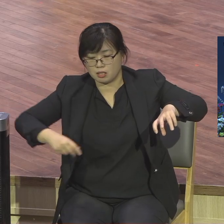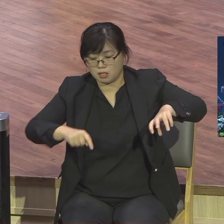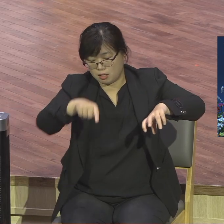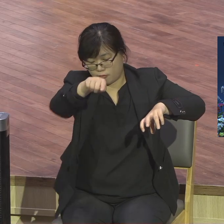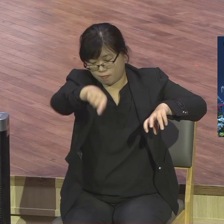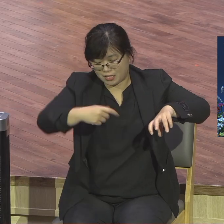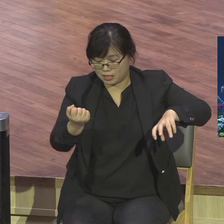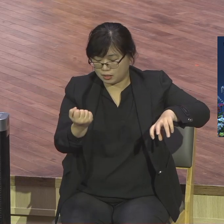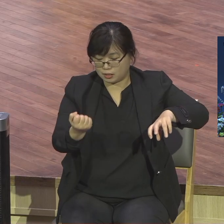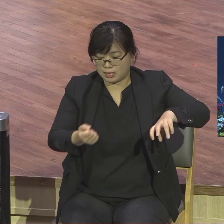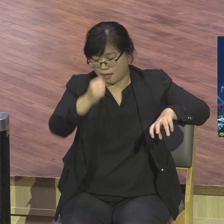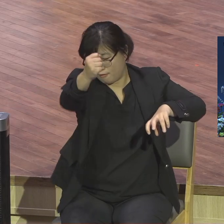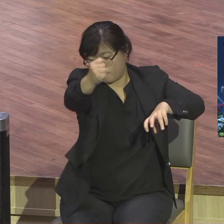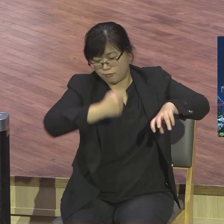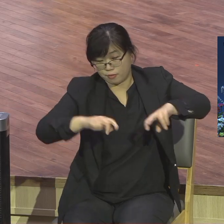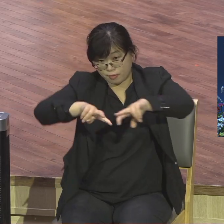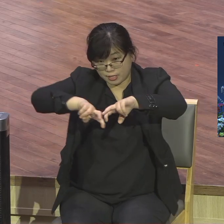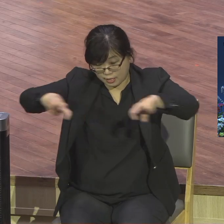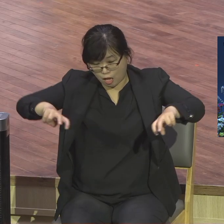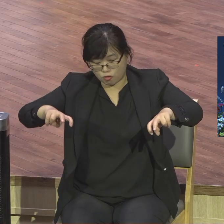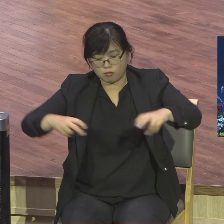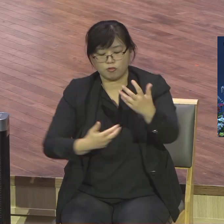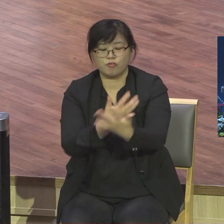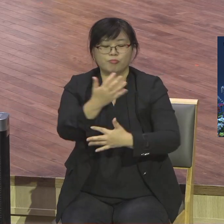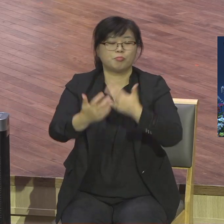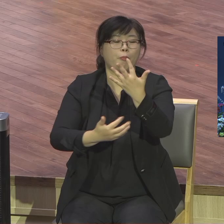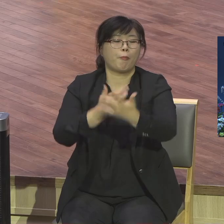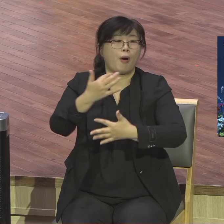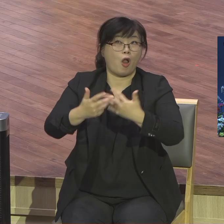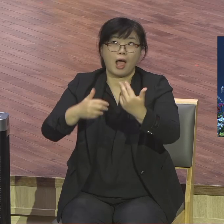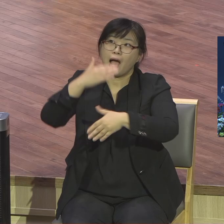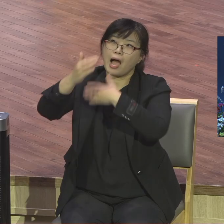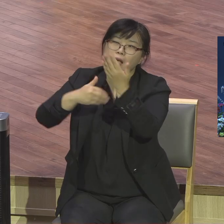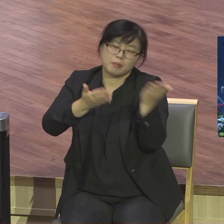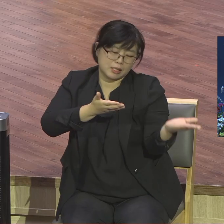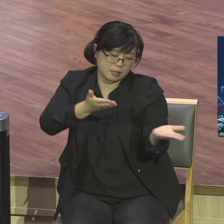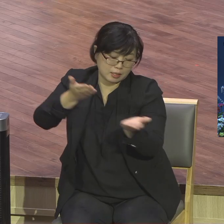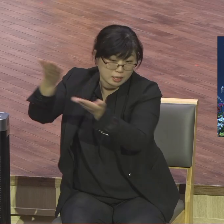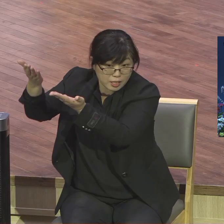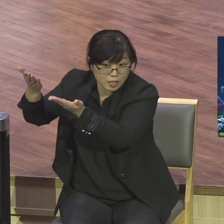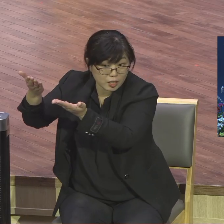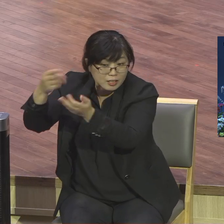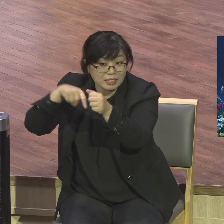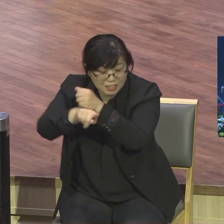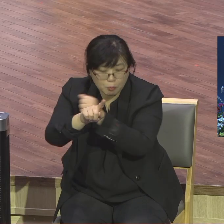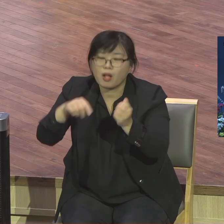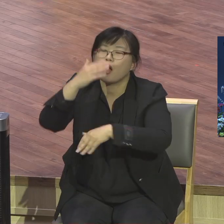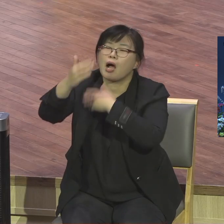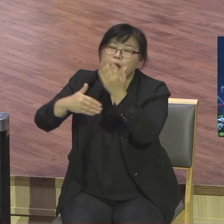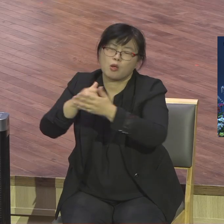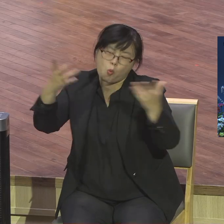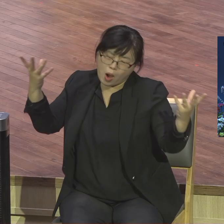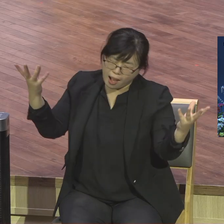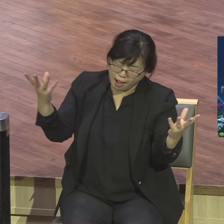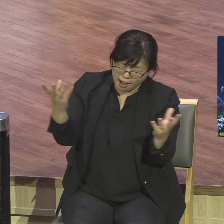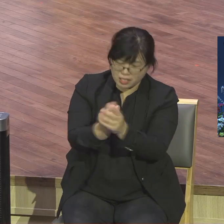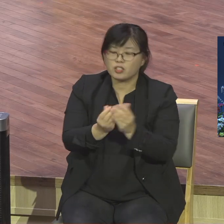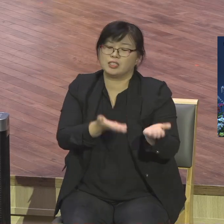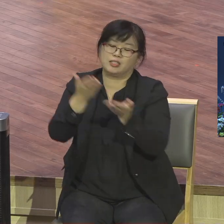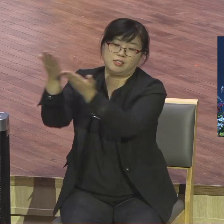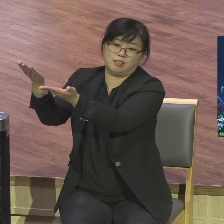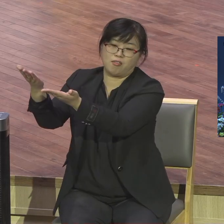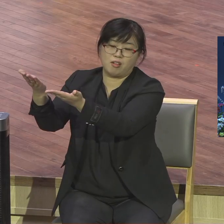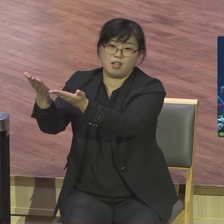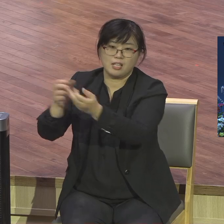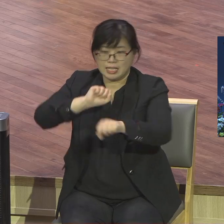이게 무슨 말입니까? 번제의 특징은요 완전히 드리는 겁니다 완전히 예배가 뭡니까? 완전히 드려야